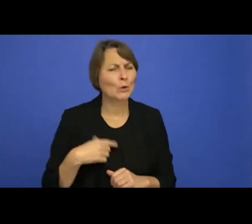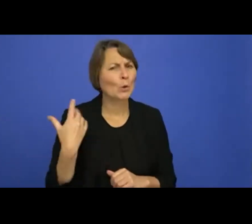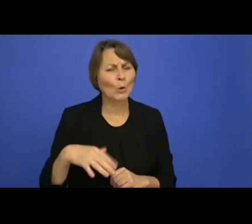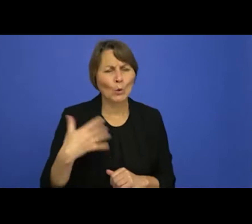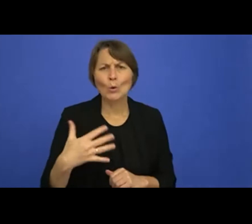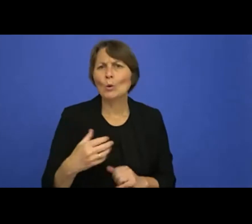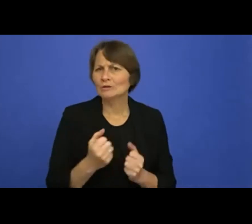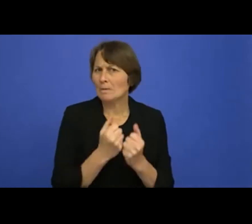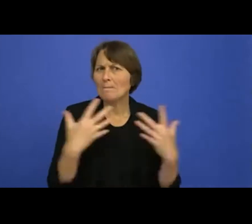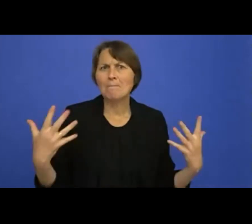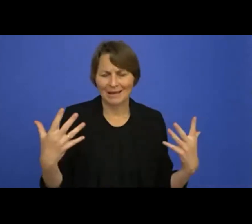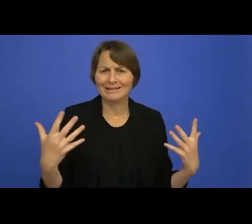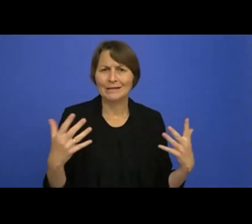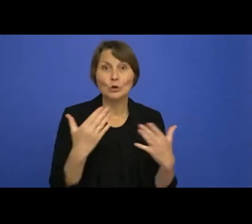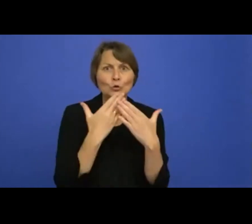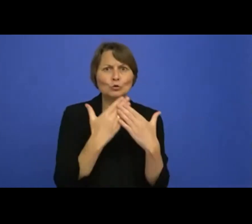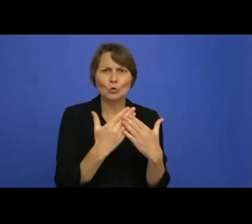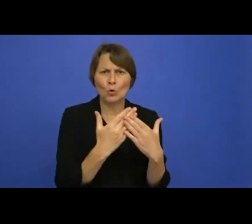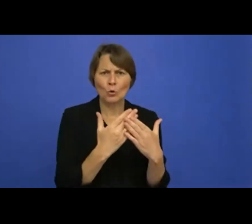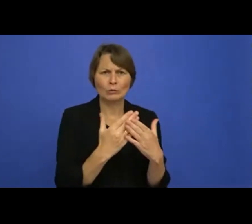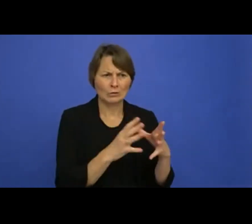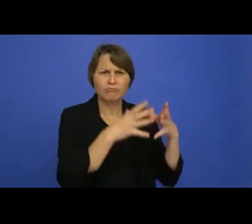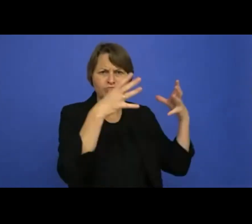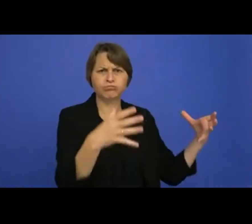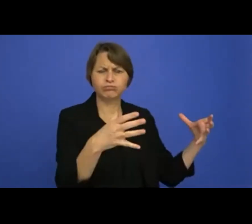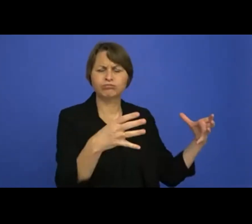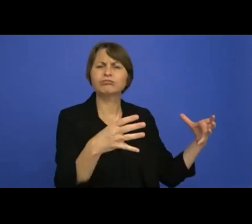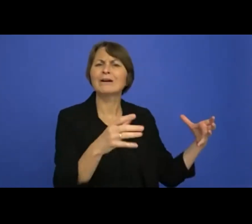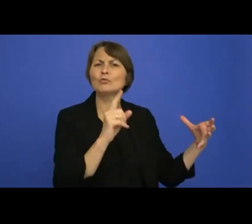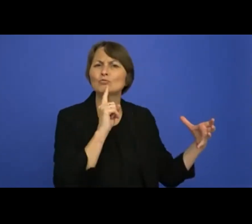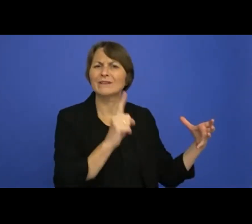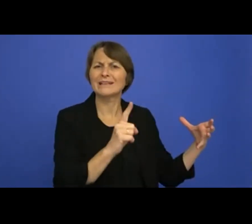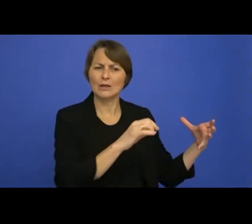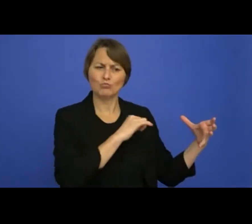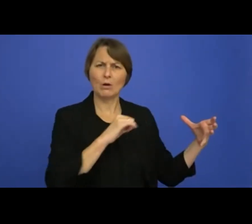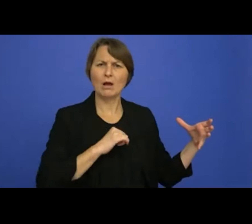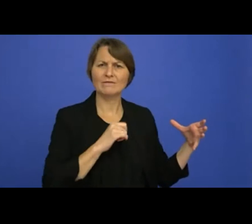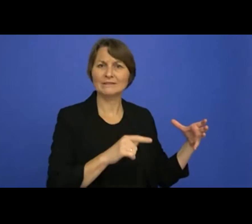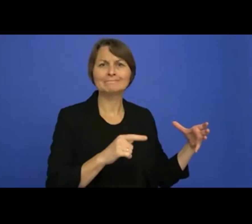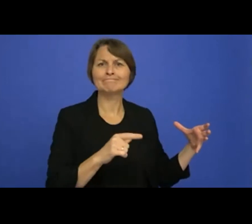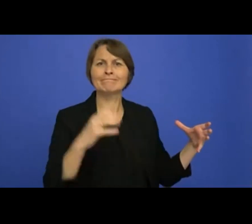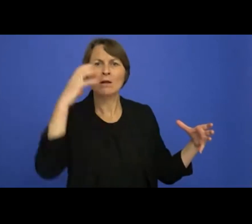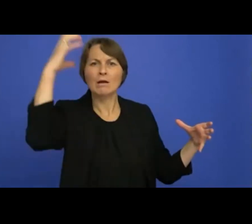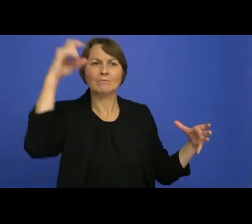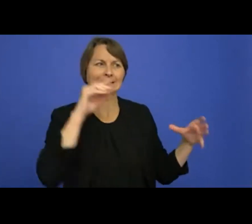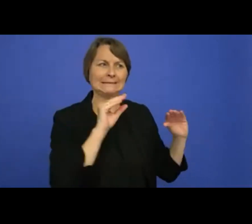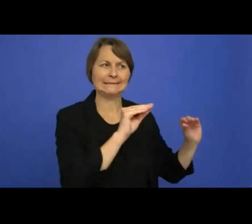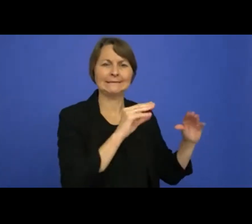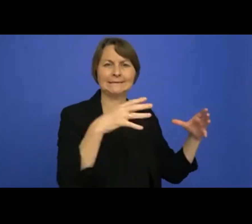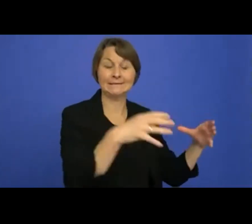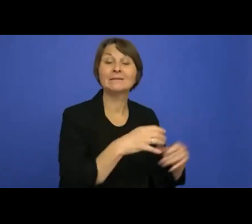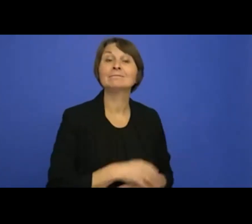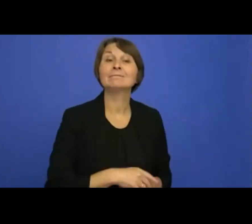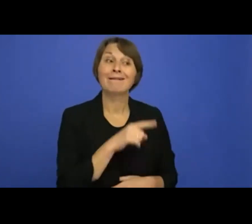dans ma région, nous avons beaucoup d'écoles privées, donc gérées par